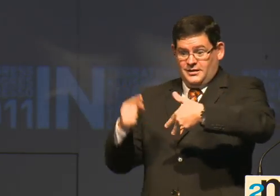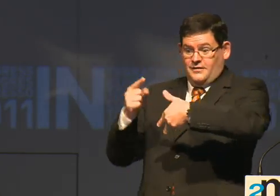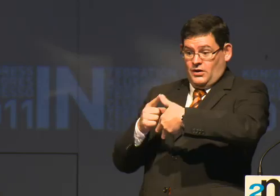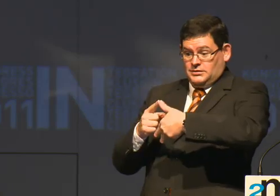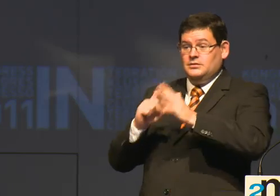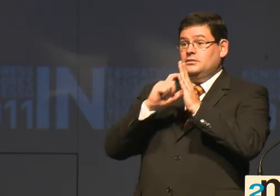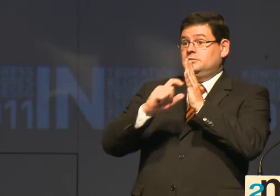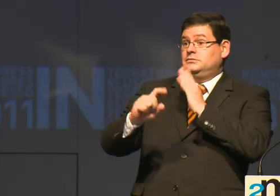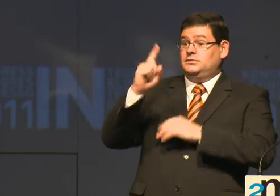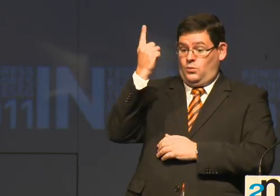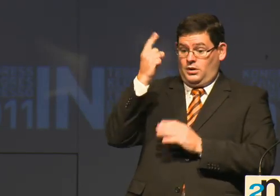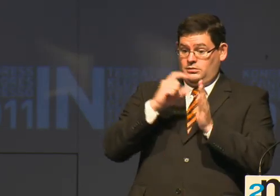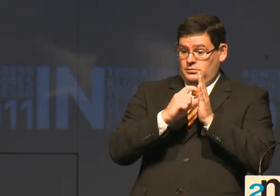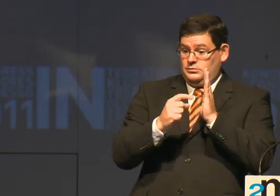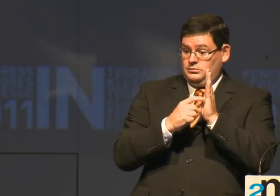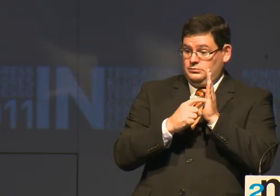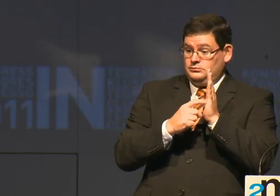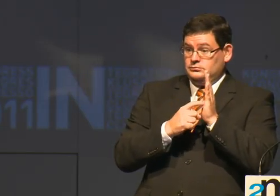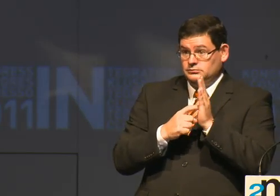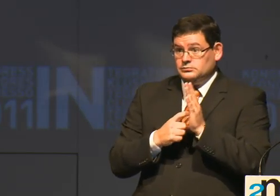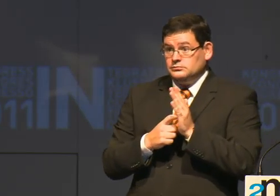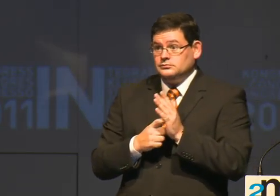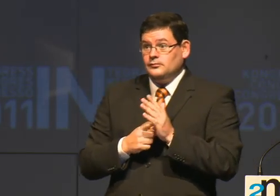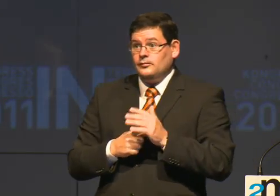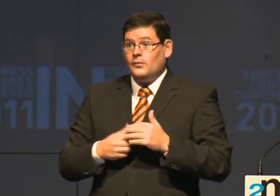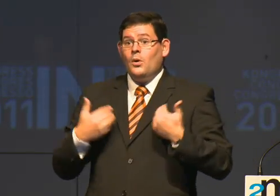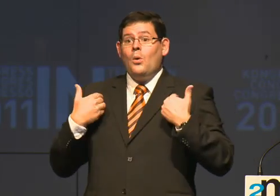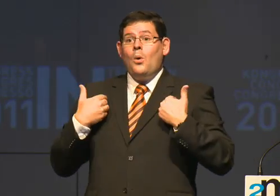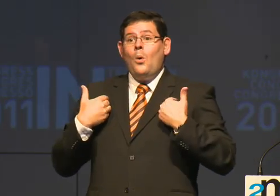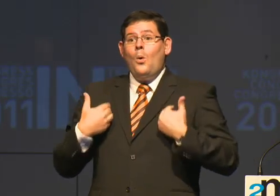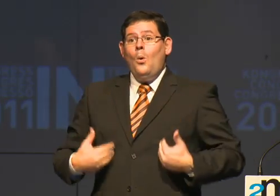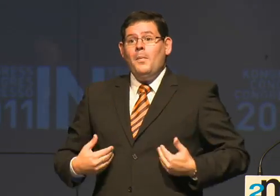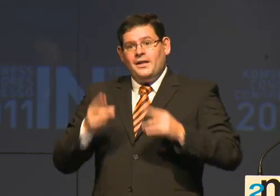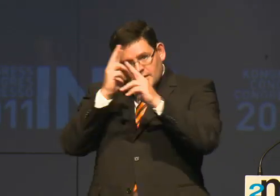très fortement inscrites dans cette convention soient suivies.